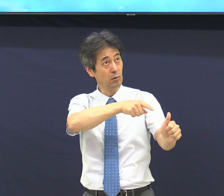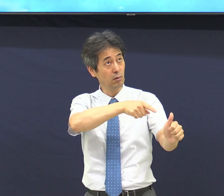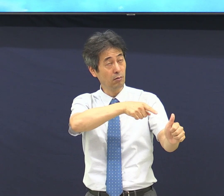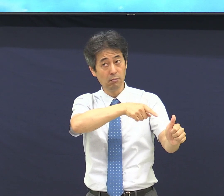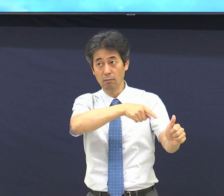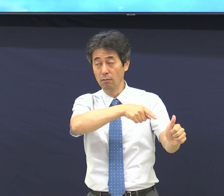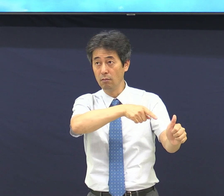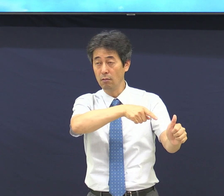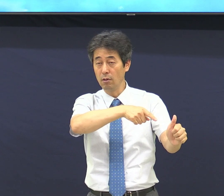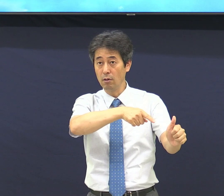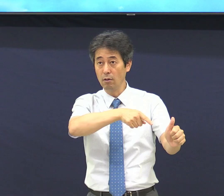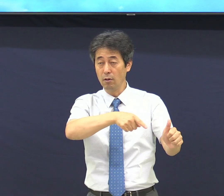그것이 하나님의 섭리인가?